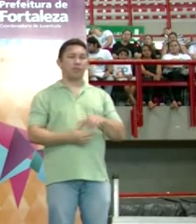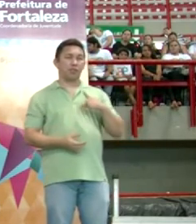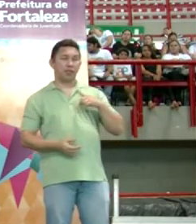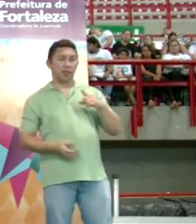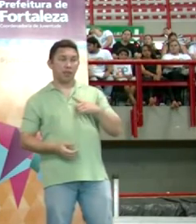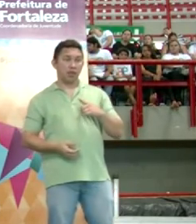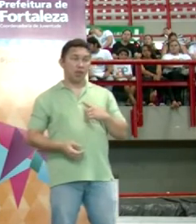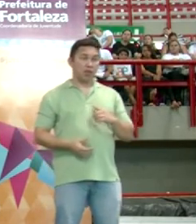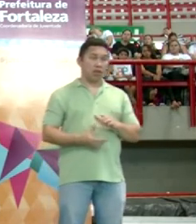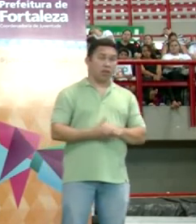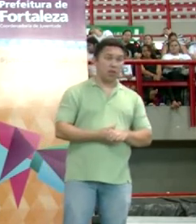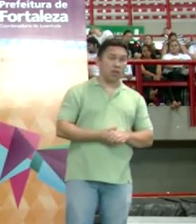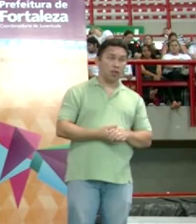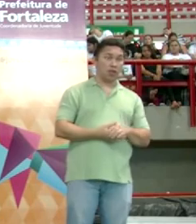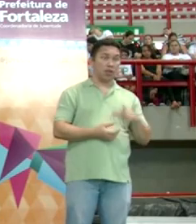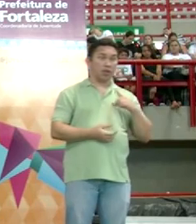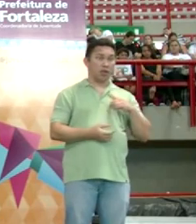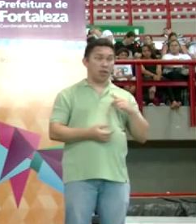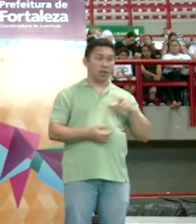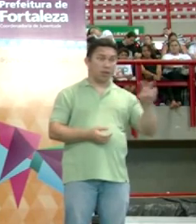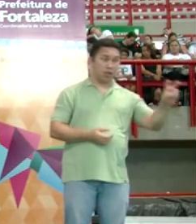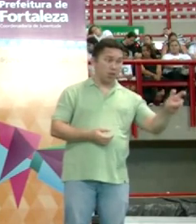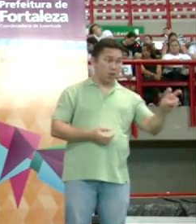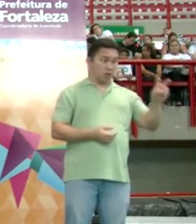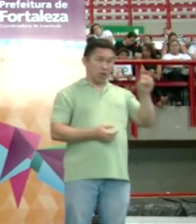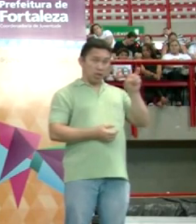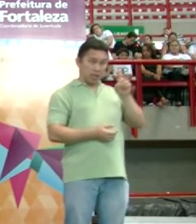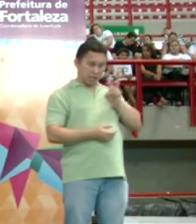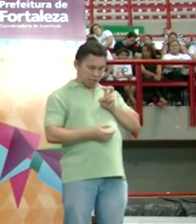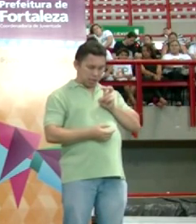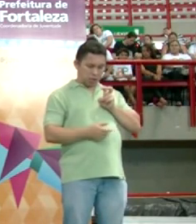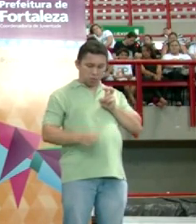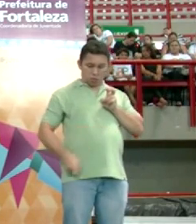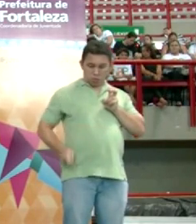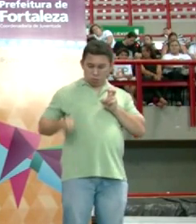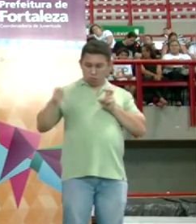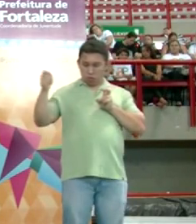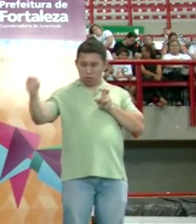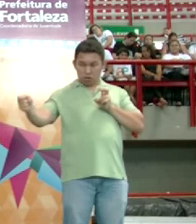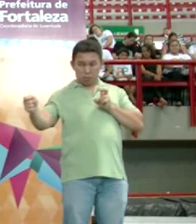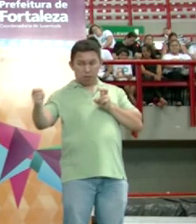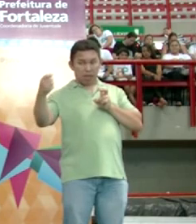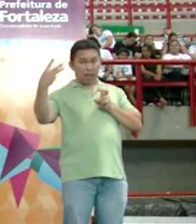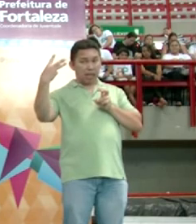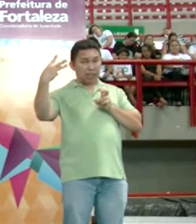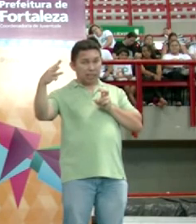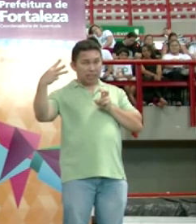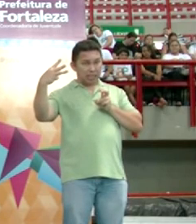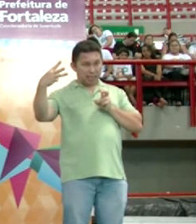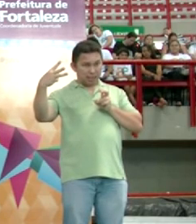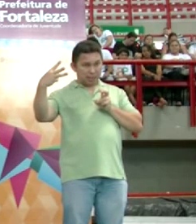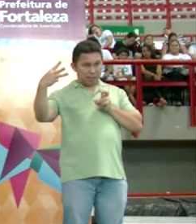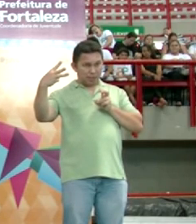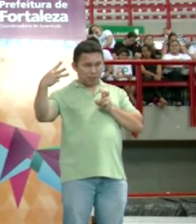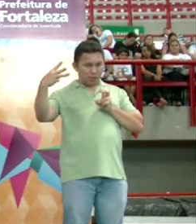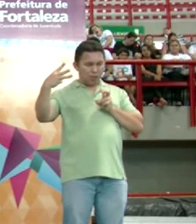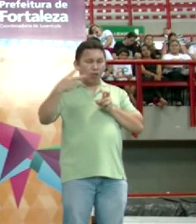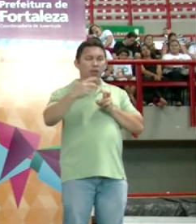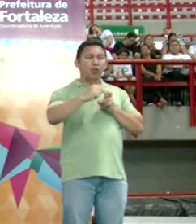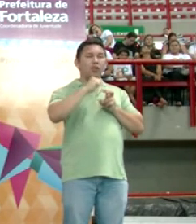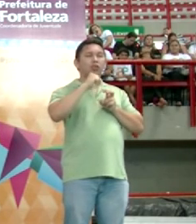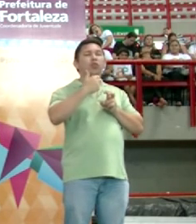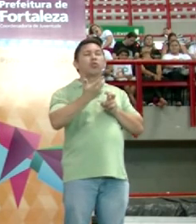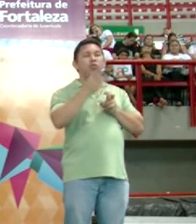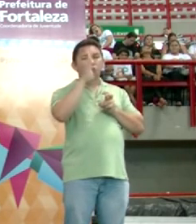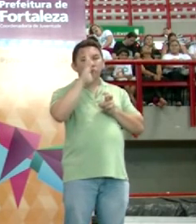levar 3, ou se eu vou levar 5 e vou pagar só 3, quer dizer que eu estou levando quantos de